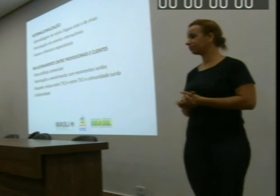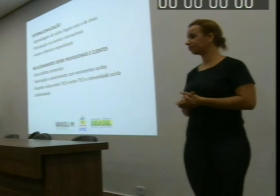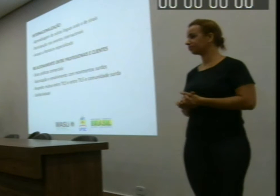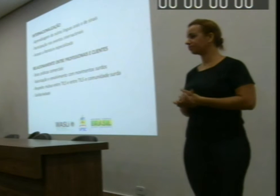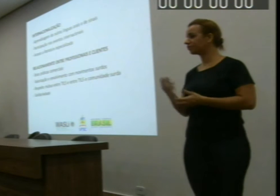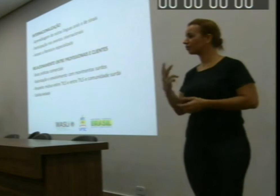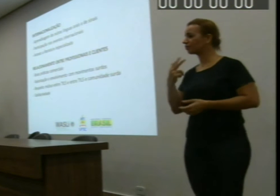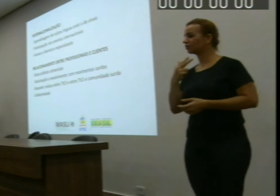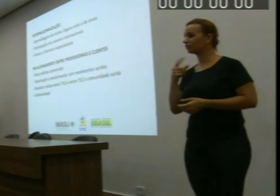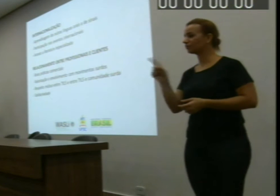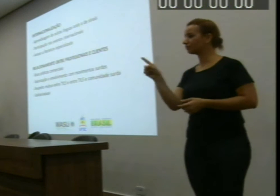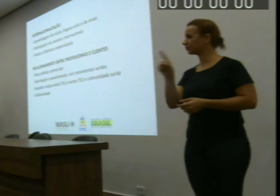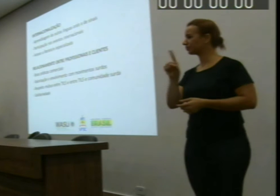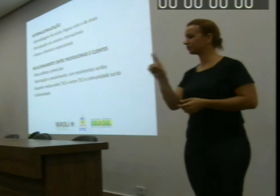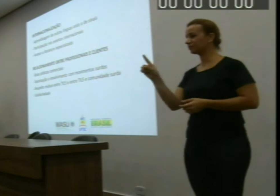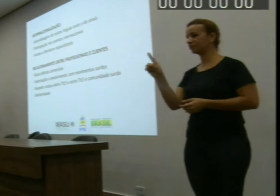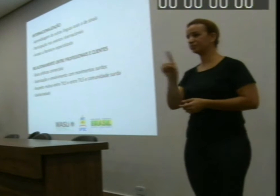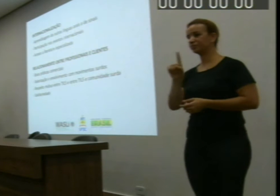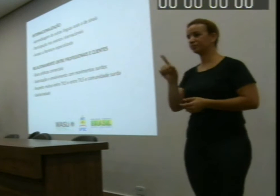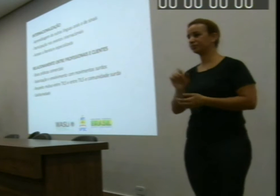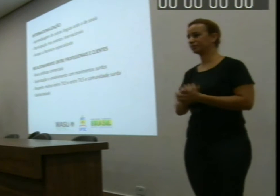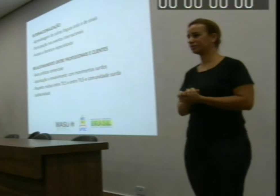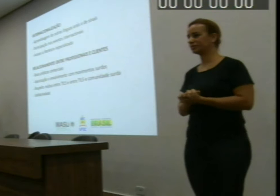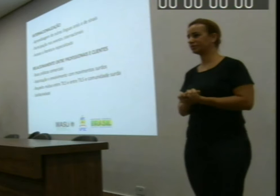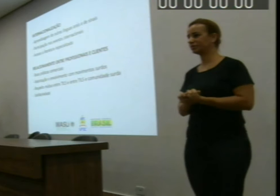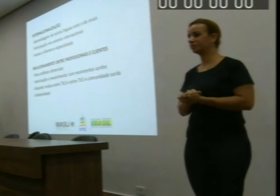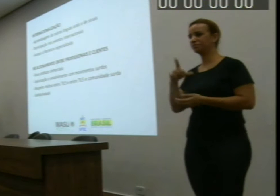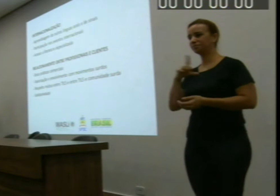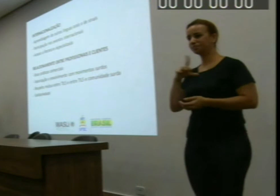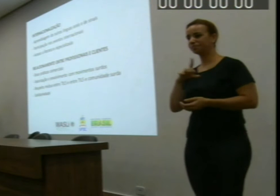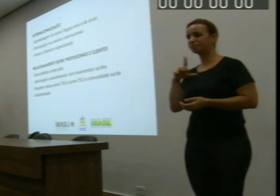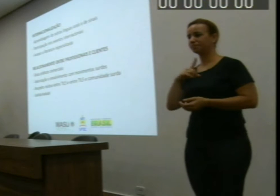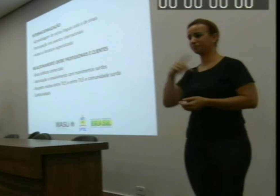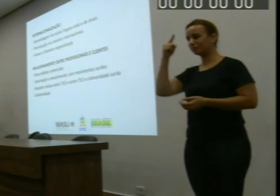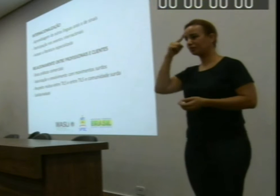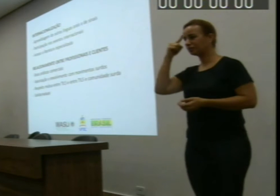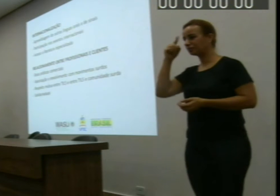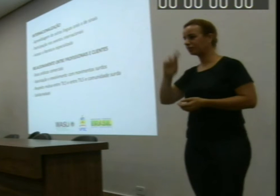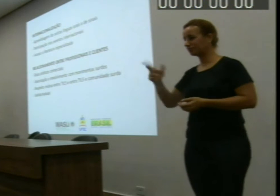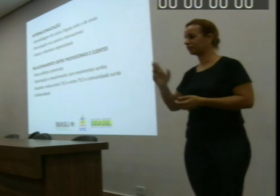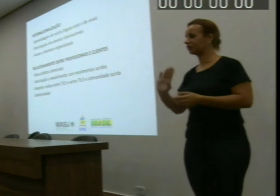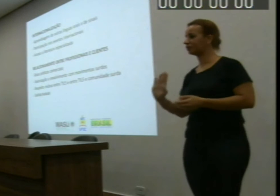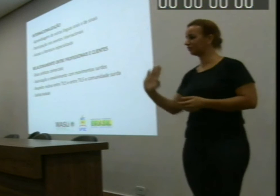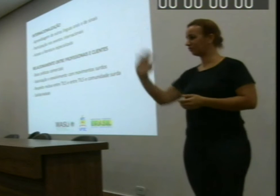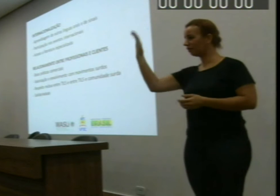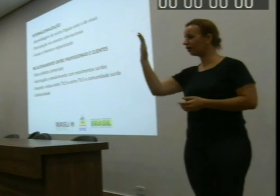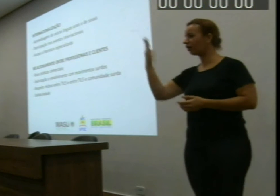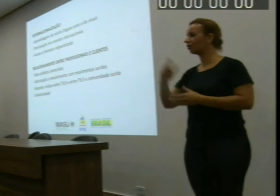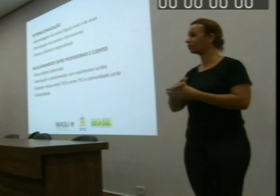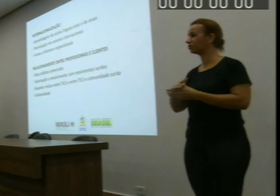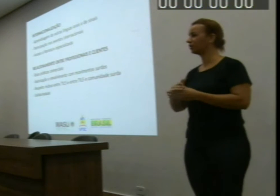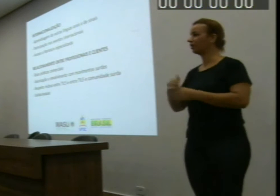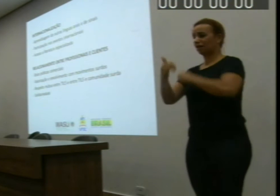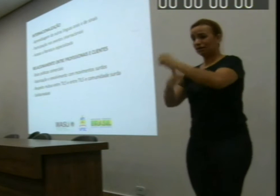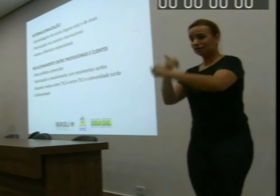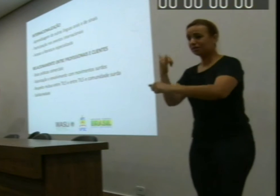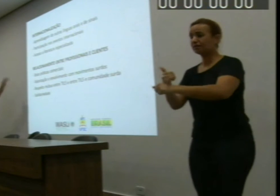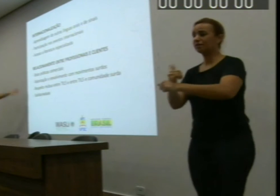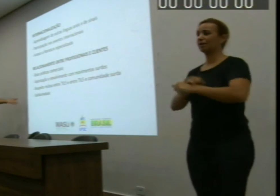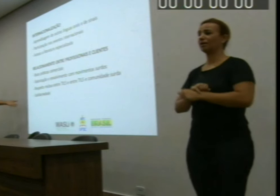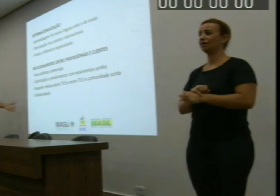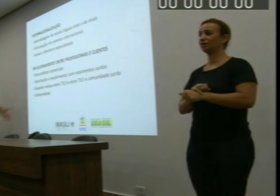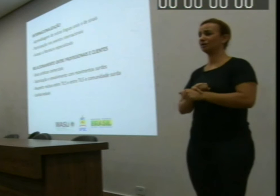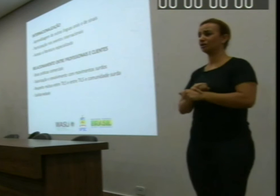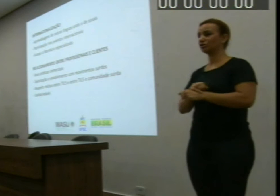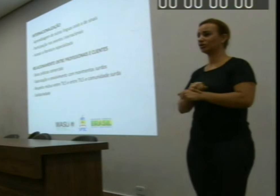a a a muitas situações corriqueiras especialmente agora com a internet com as redes sociais de falta de